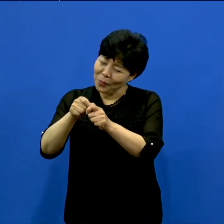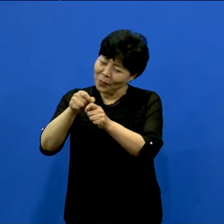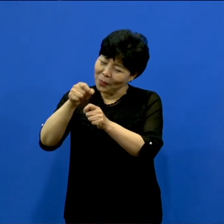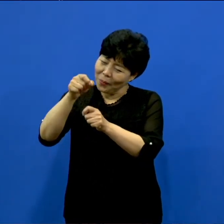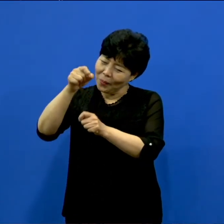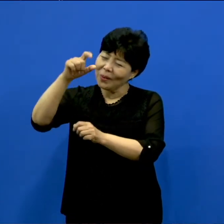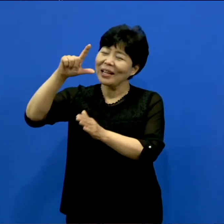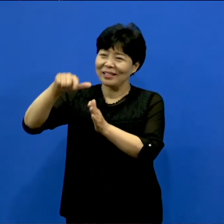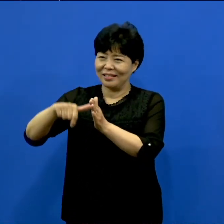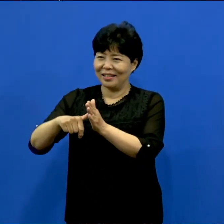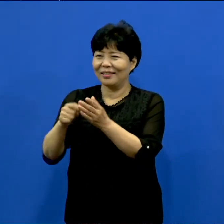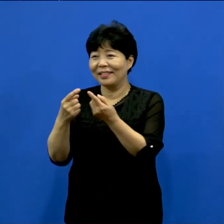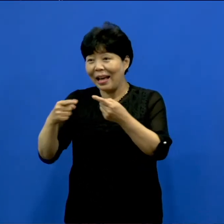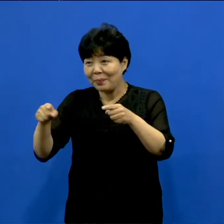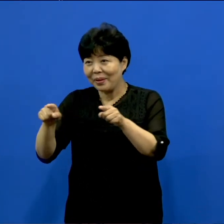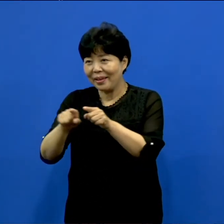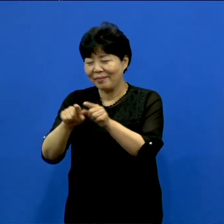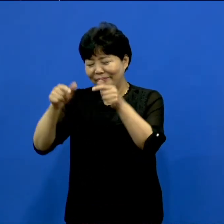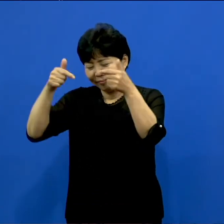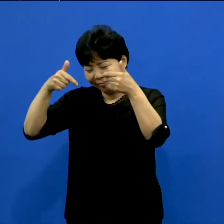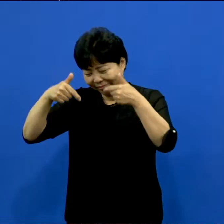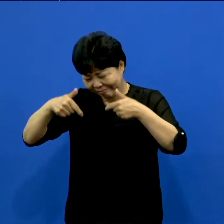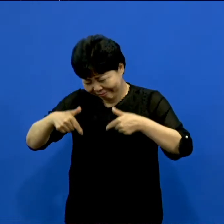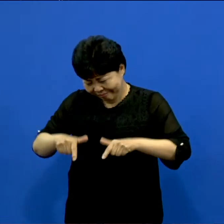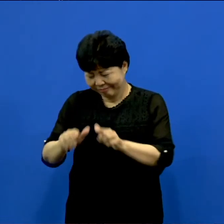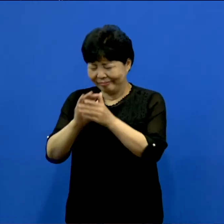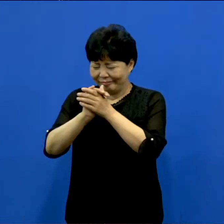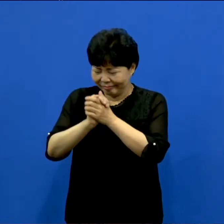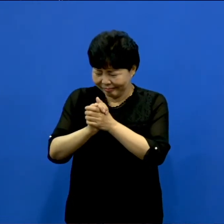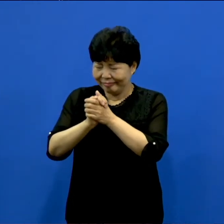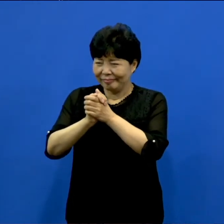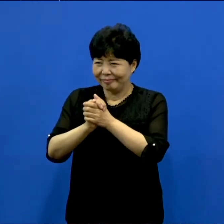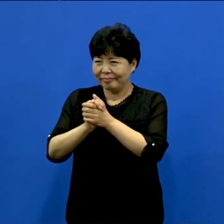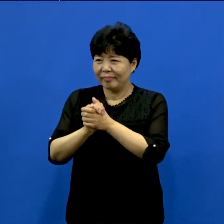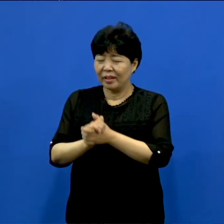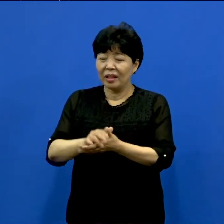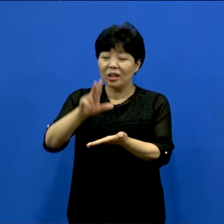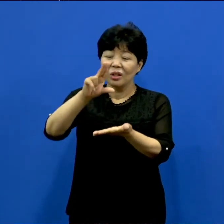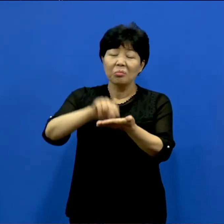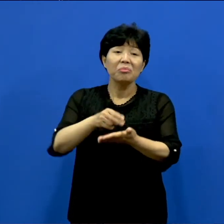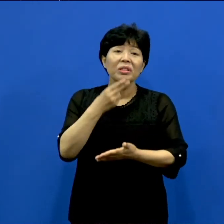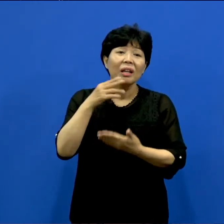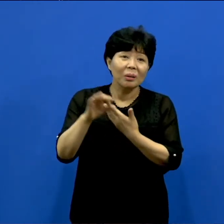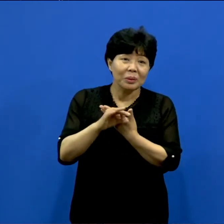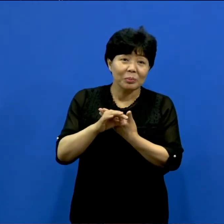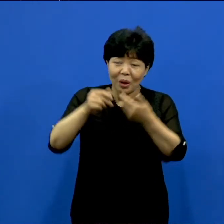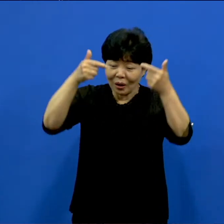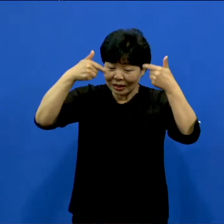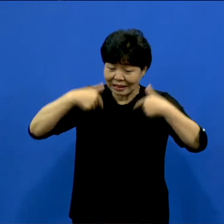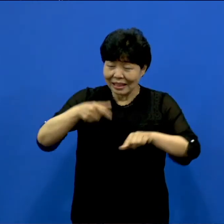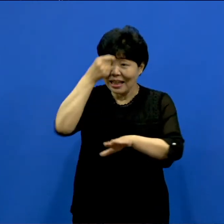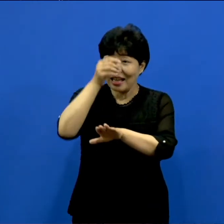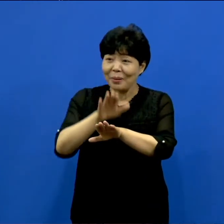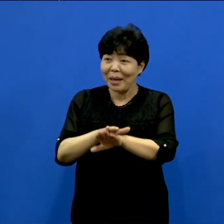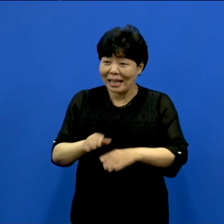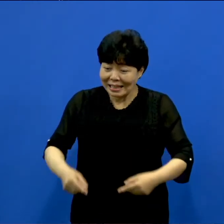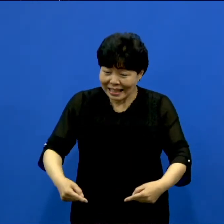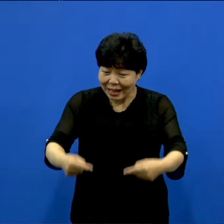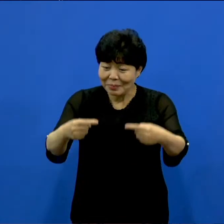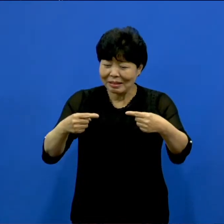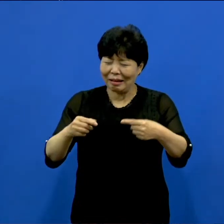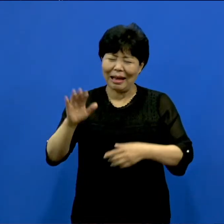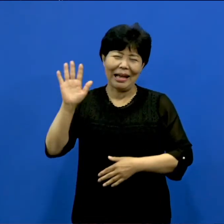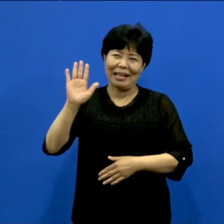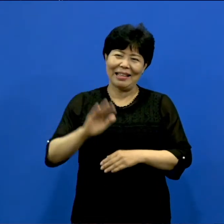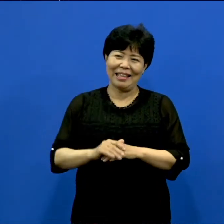그래서 때로는 밤을 새워보기도 하고, 여러분 문제가 없으면 언제 철학기도를 해요? 오늘 또 여러분 문제 없는 사람이 여기에 나오지 않아요.